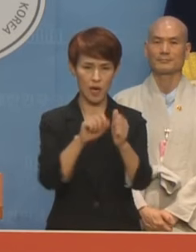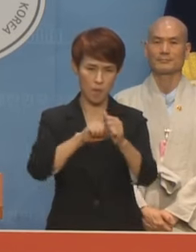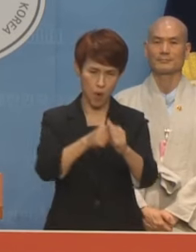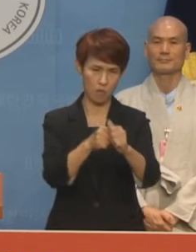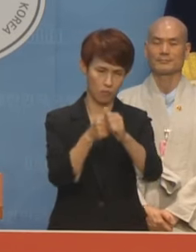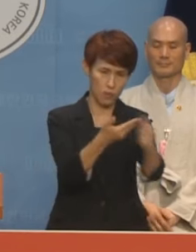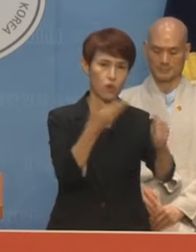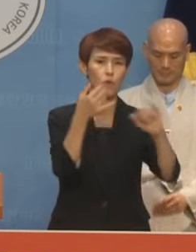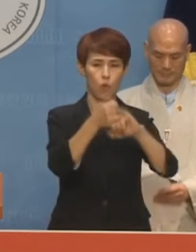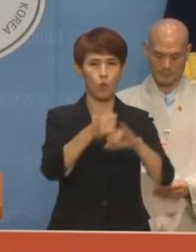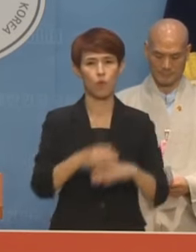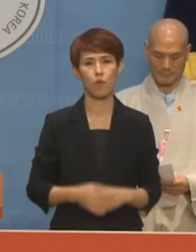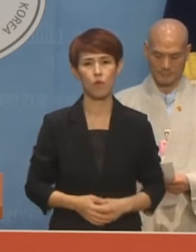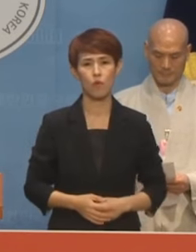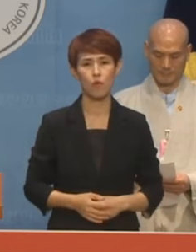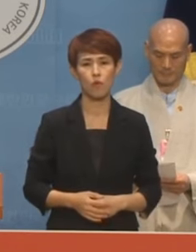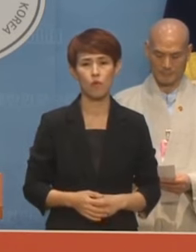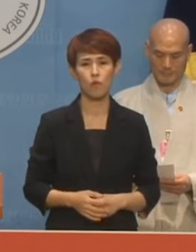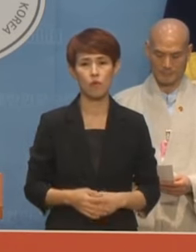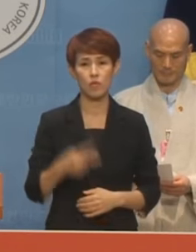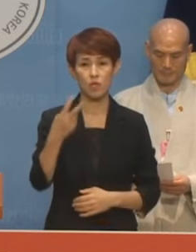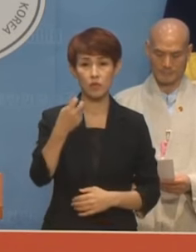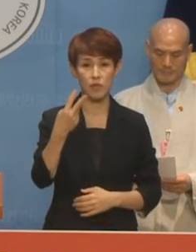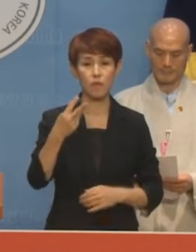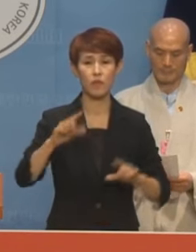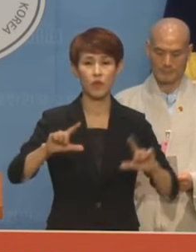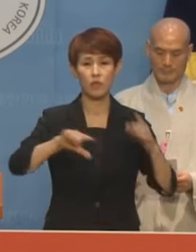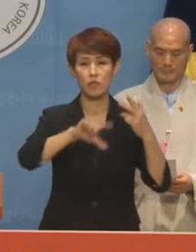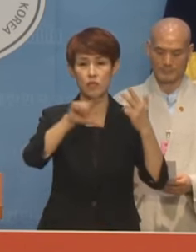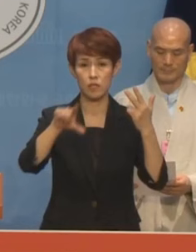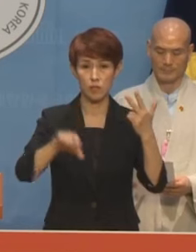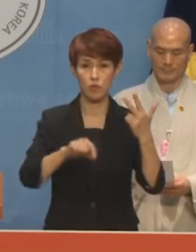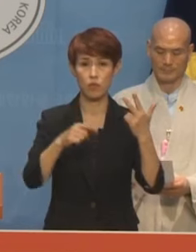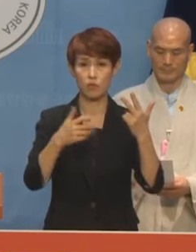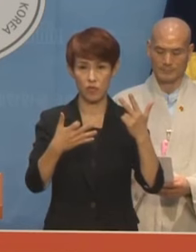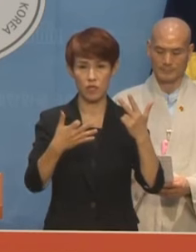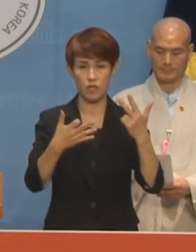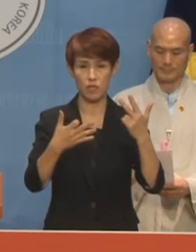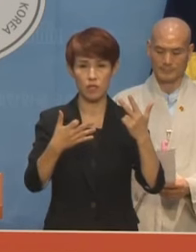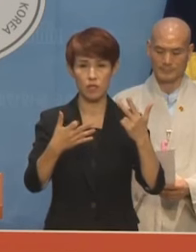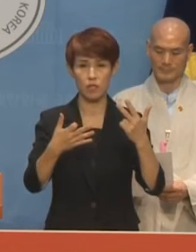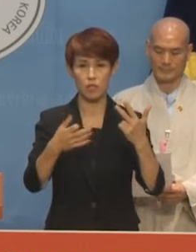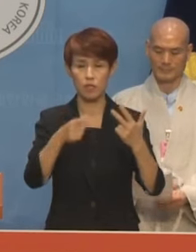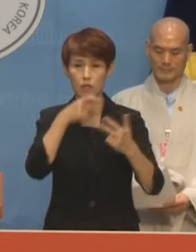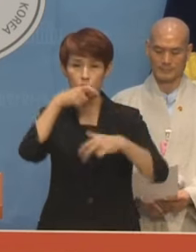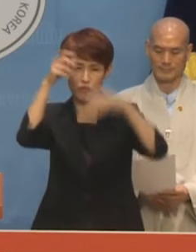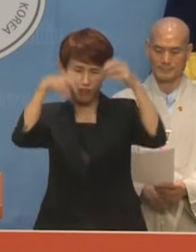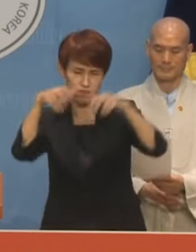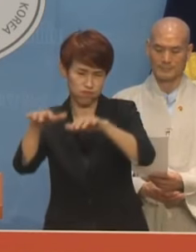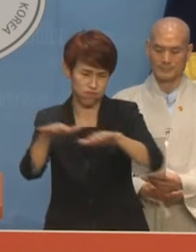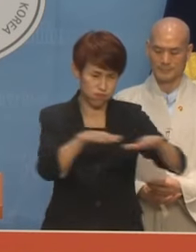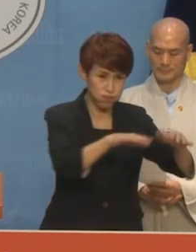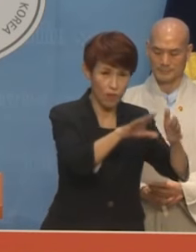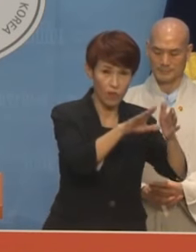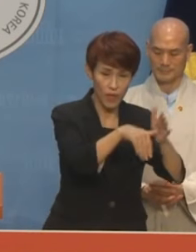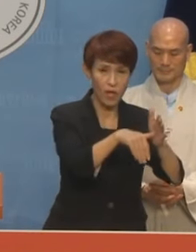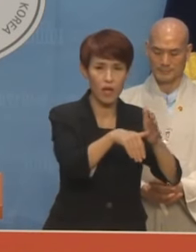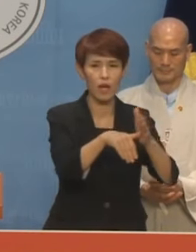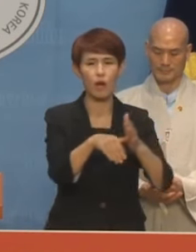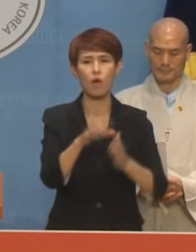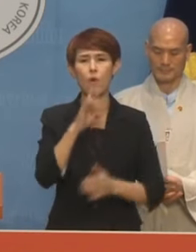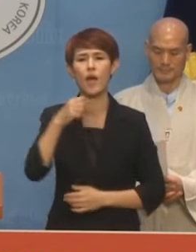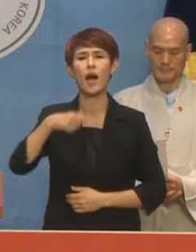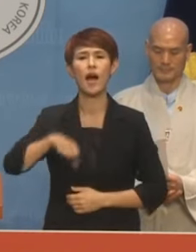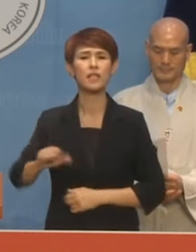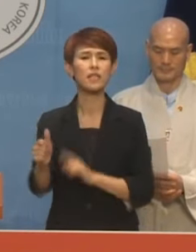2023년 7월 19일 이해천의 폭우로 인한 내성천 실종자 수색 작전 중 외아들이며